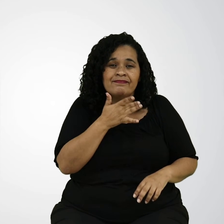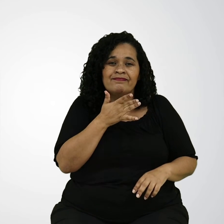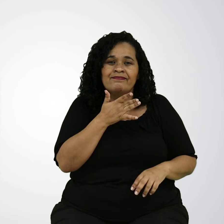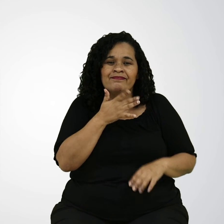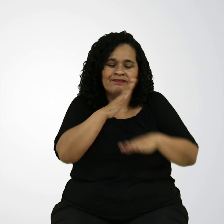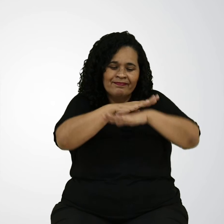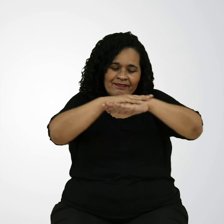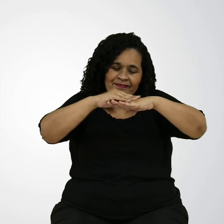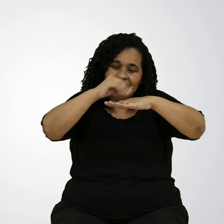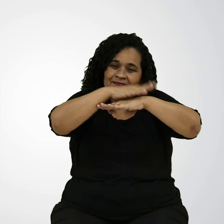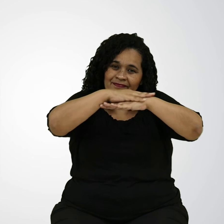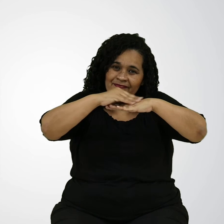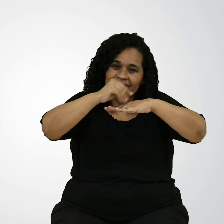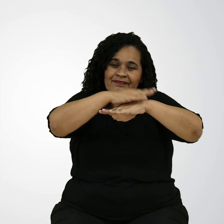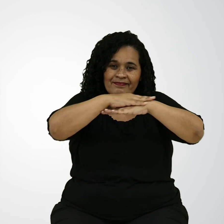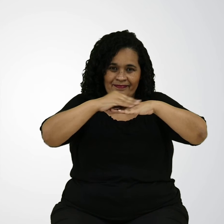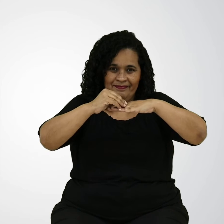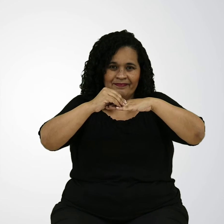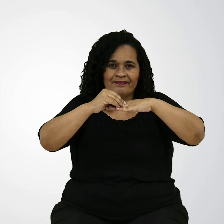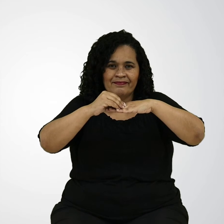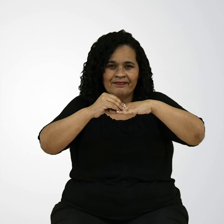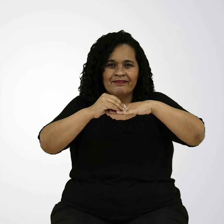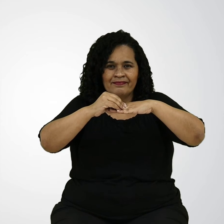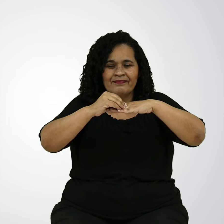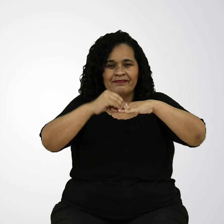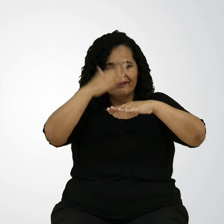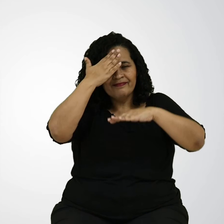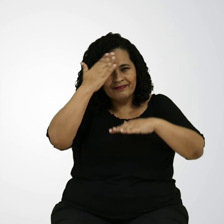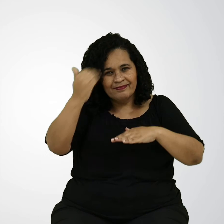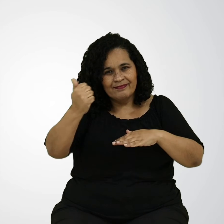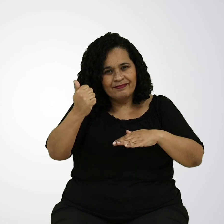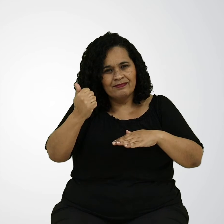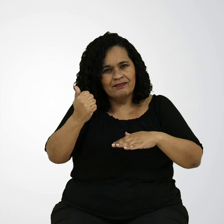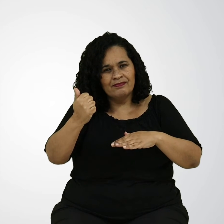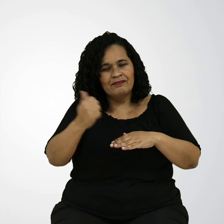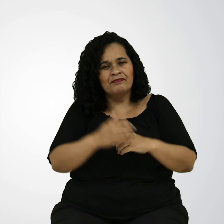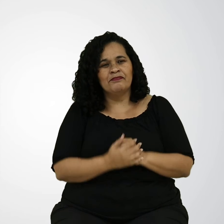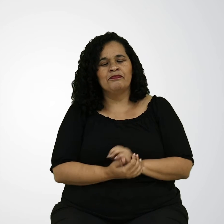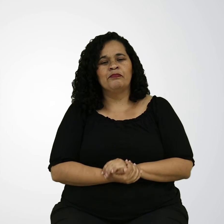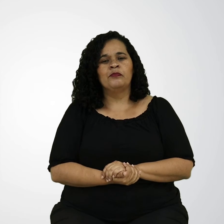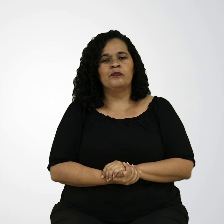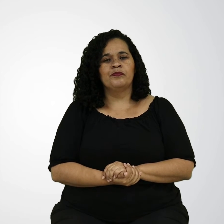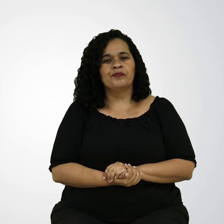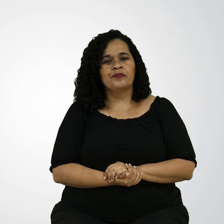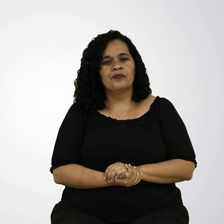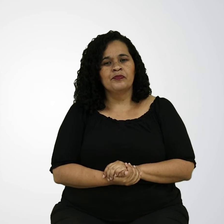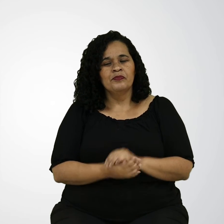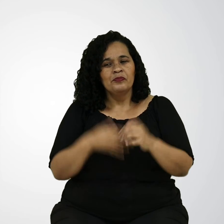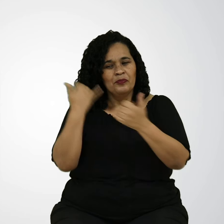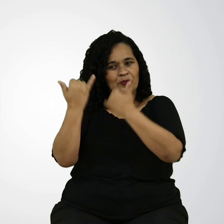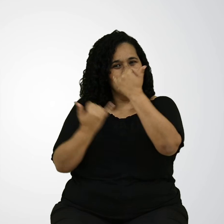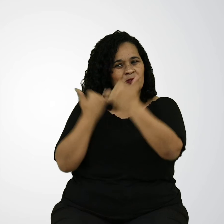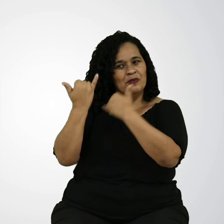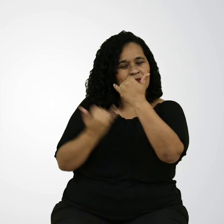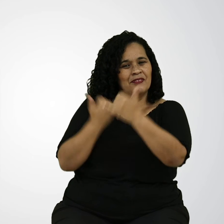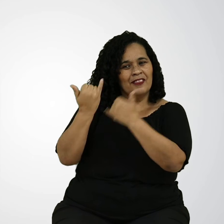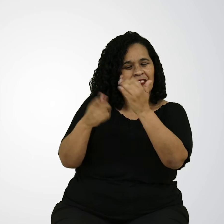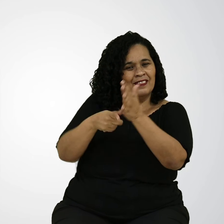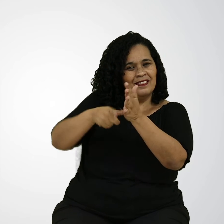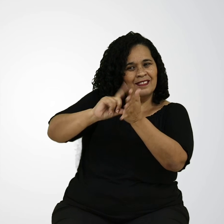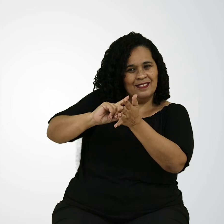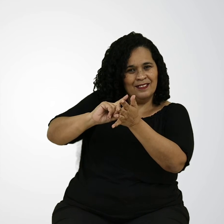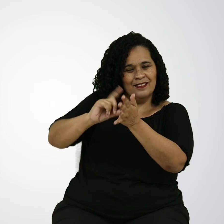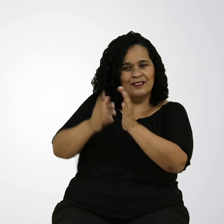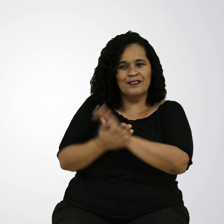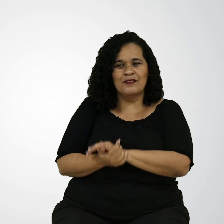né? Ter palavras sempre temperadas com sal. Até brincava com você antes de começar essa lição, né? Não pode